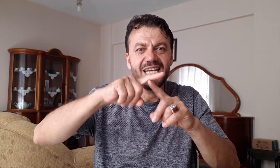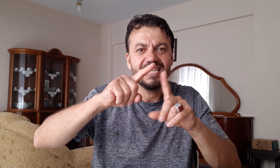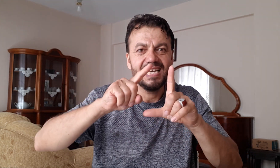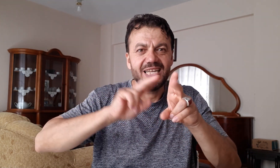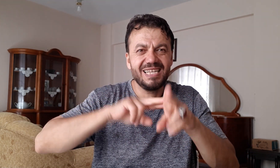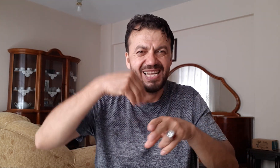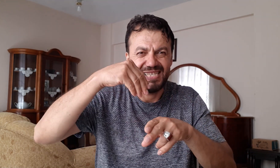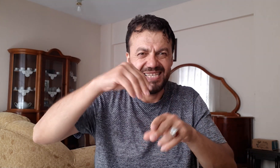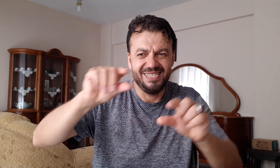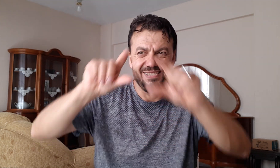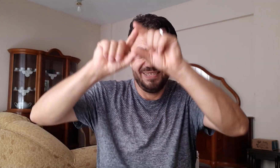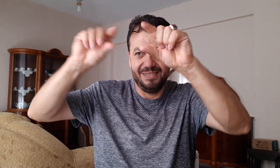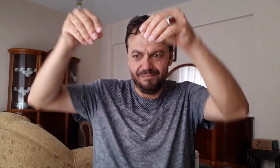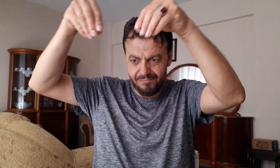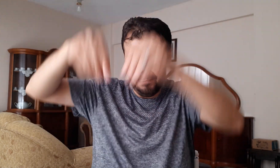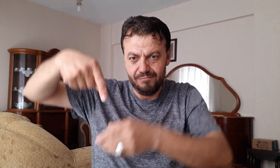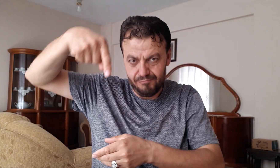Bir tane tarlasını seçmiş.